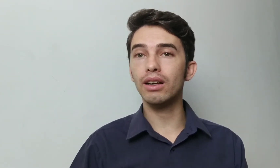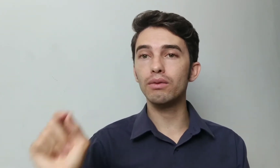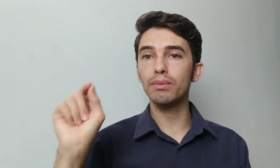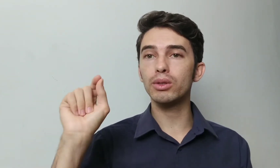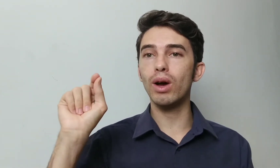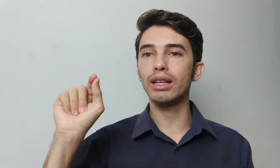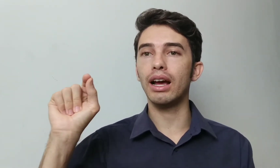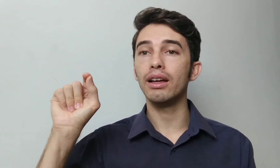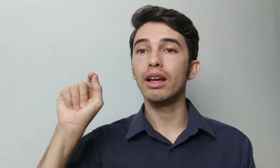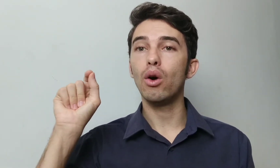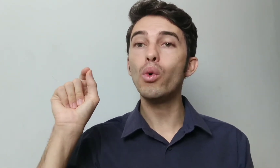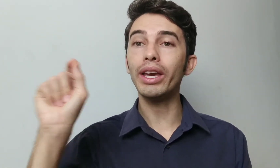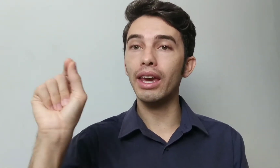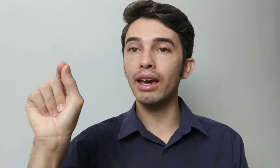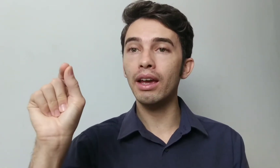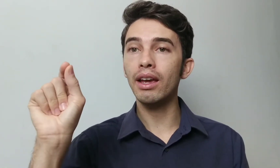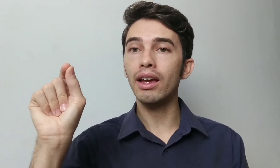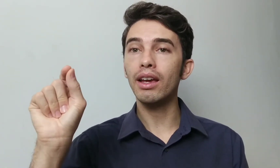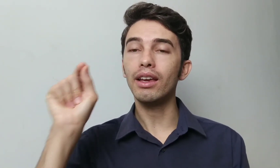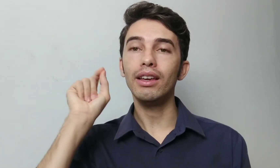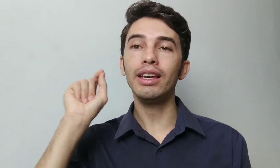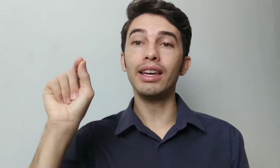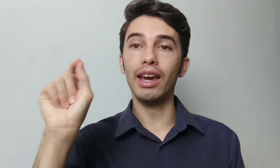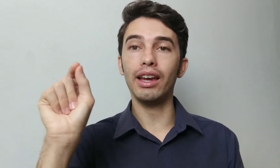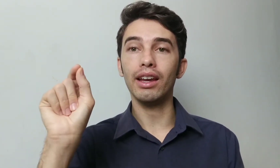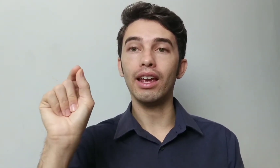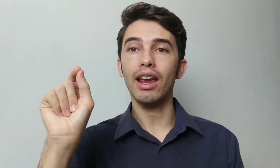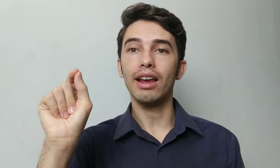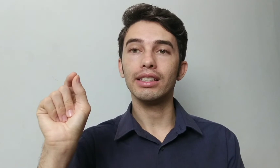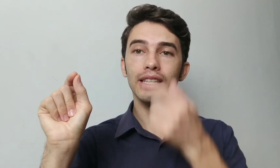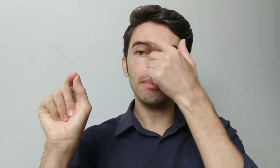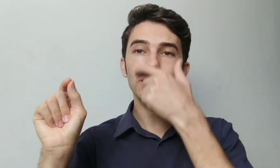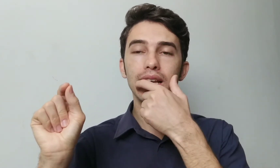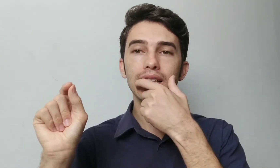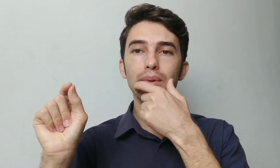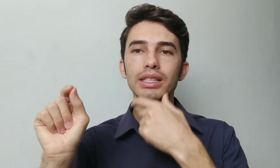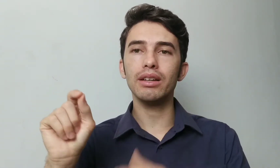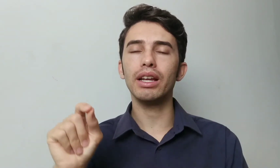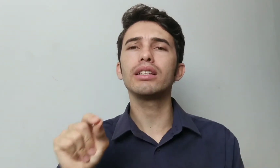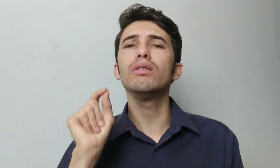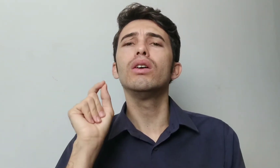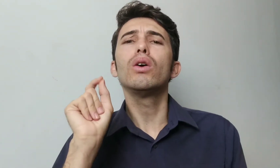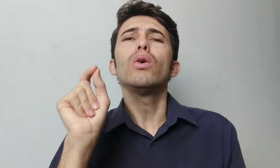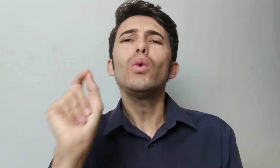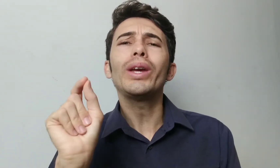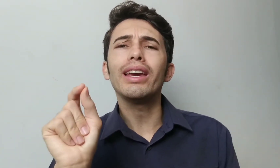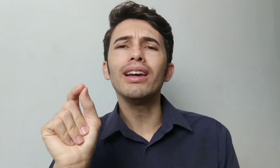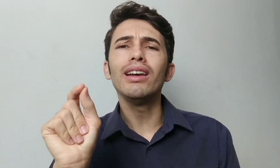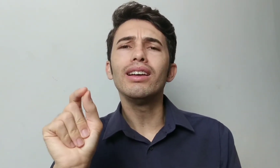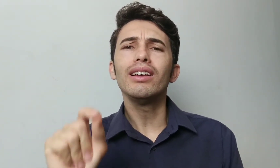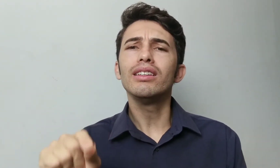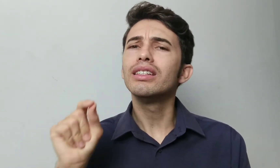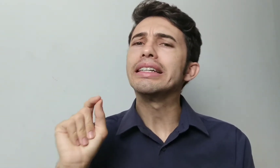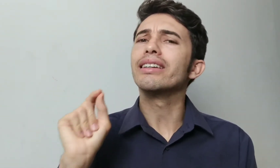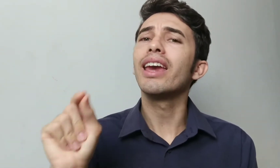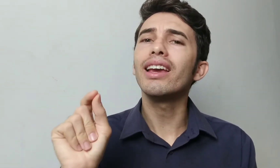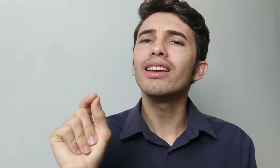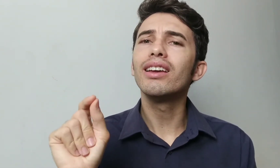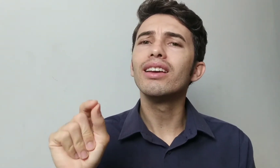vamos guardar o que e quem. Sempre usando a expressão, né? Então, o que, quem,